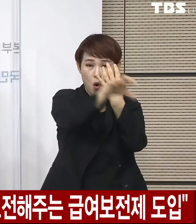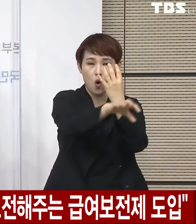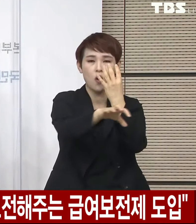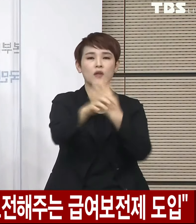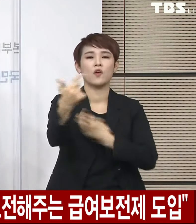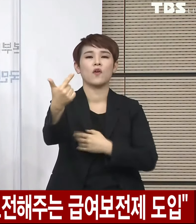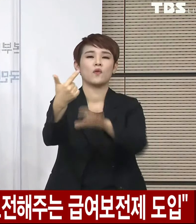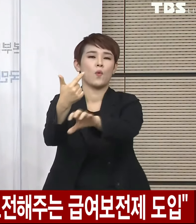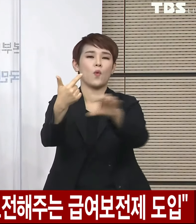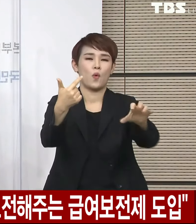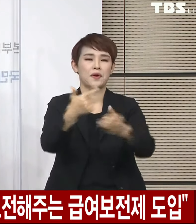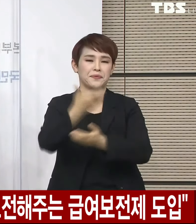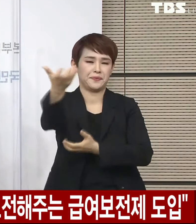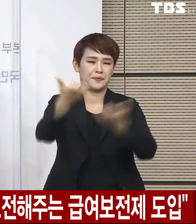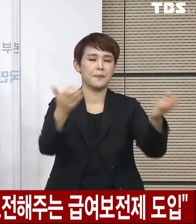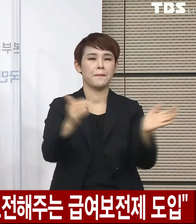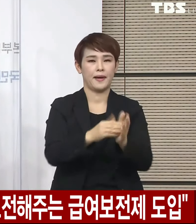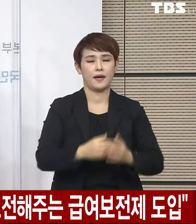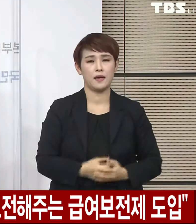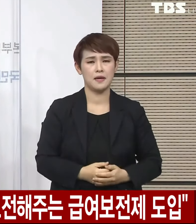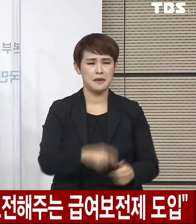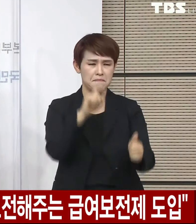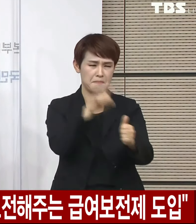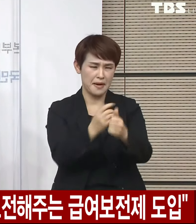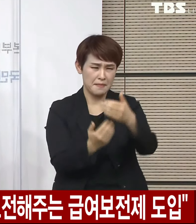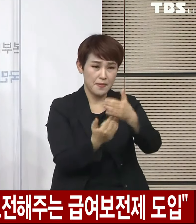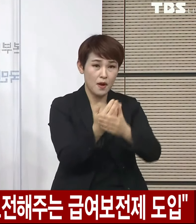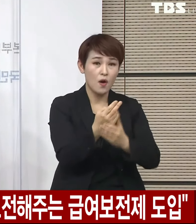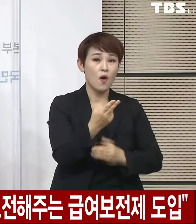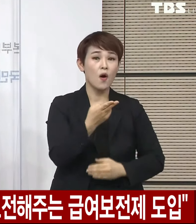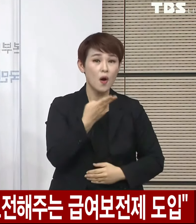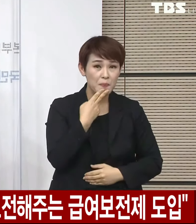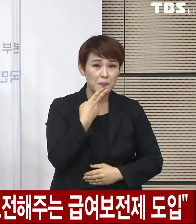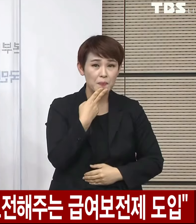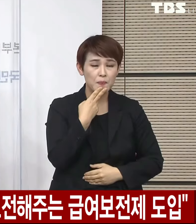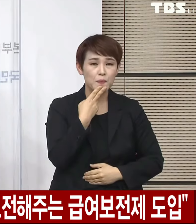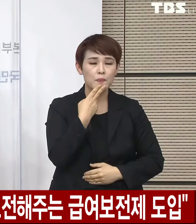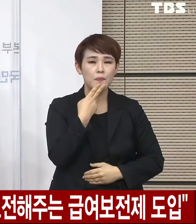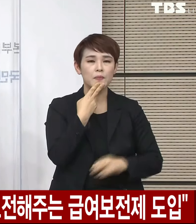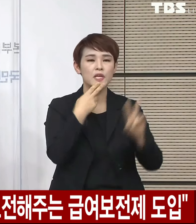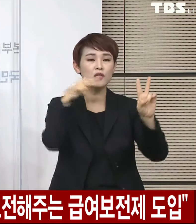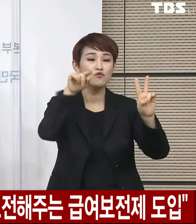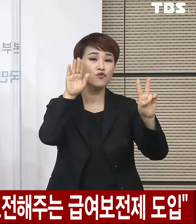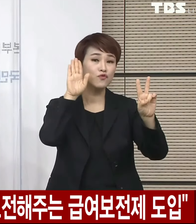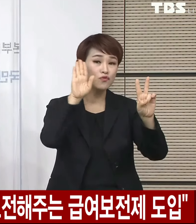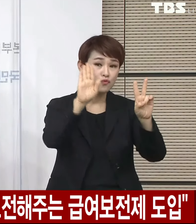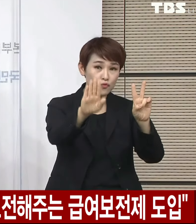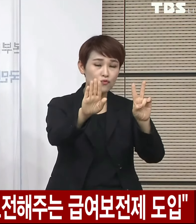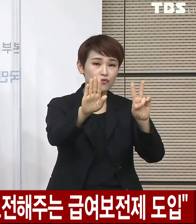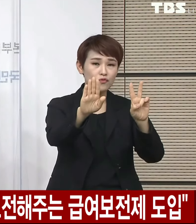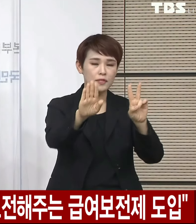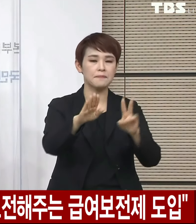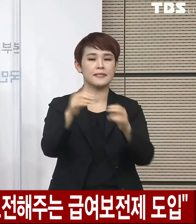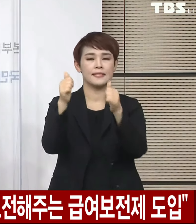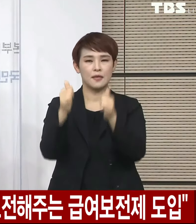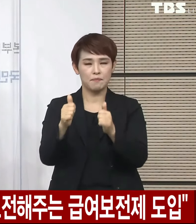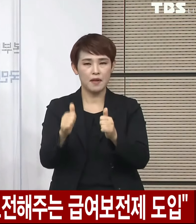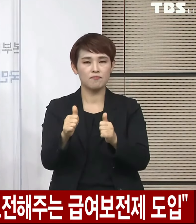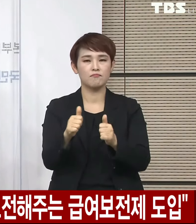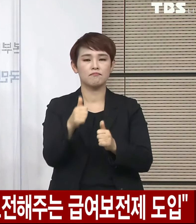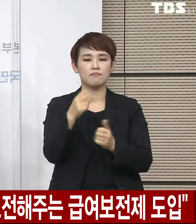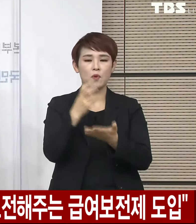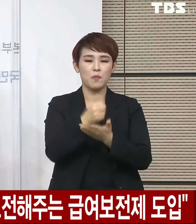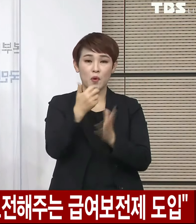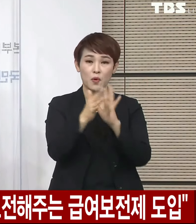수용 중입니다. 확진자가 발생하지 않은 날로부터 2주가 경과된 이후에는 재판, 변호인 접견